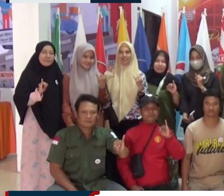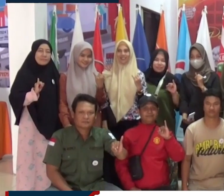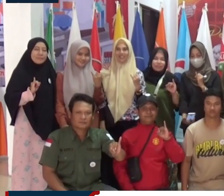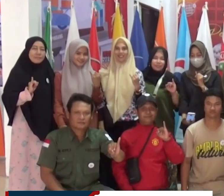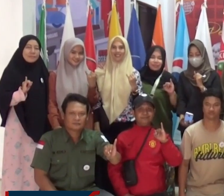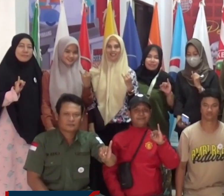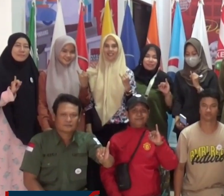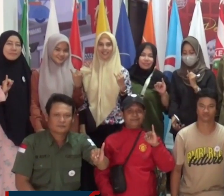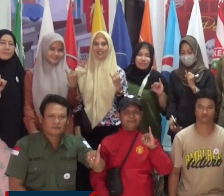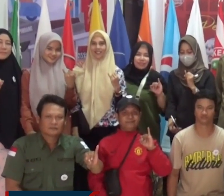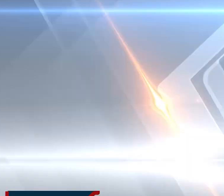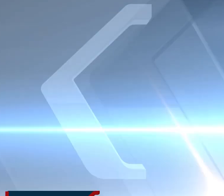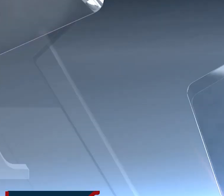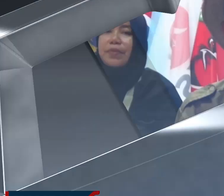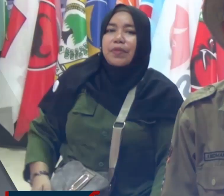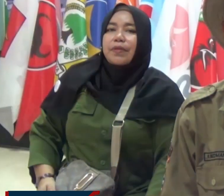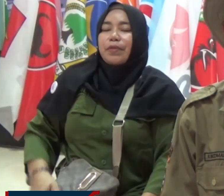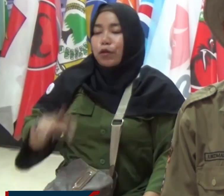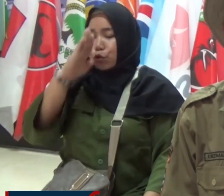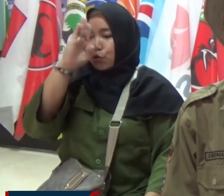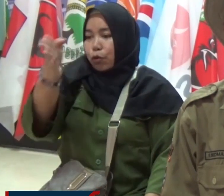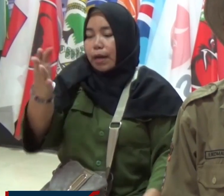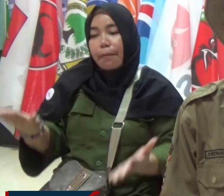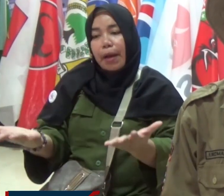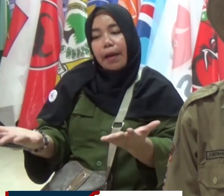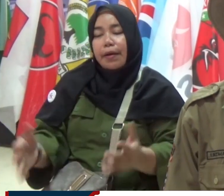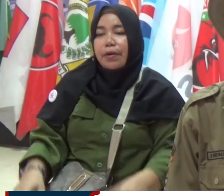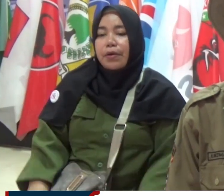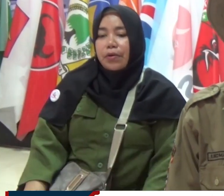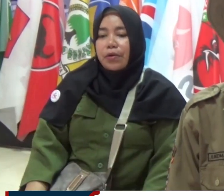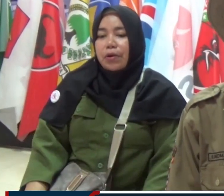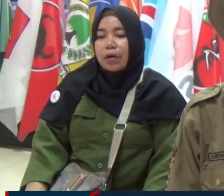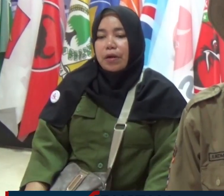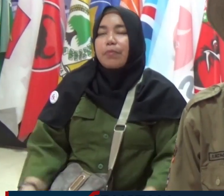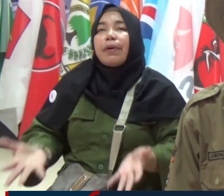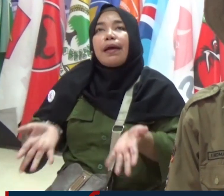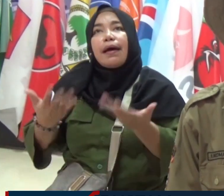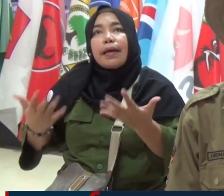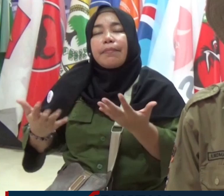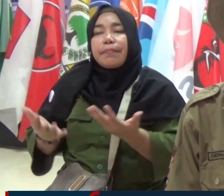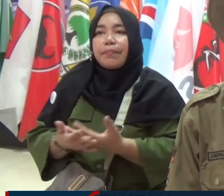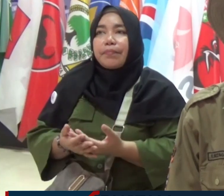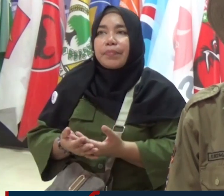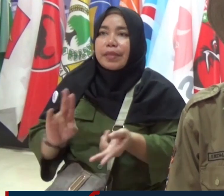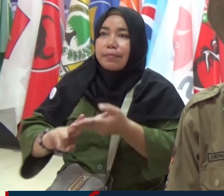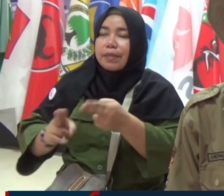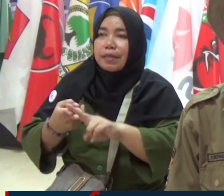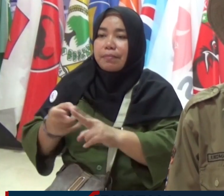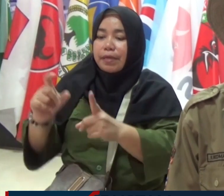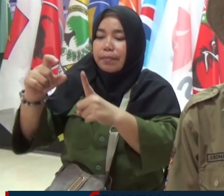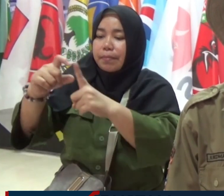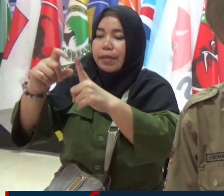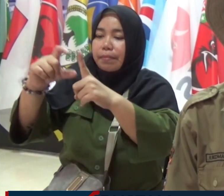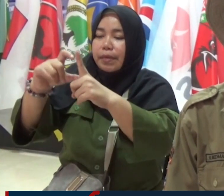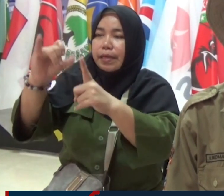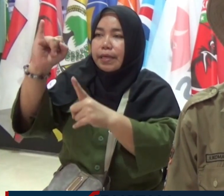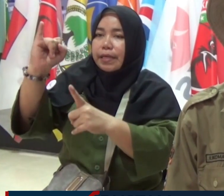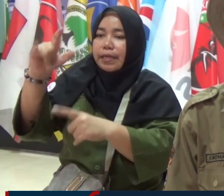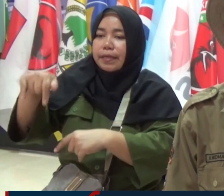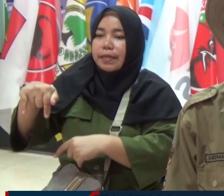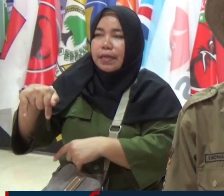lainnya. Tujuannya sendiri, Pak? Tentu kan berharap teman-teman PPDI